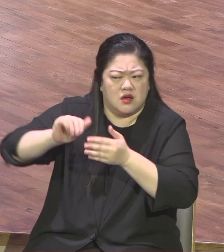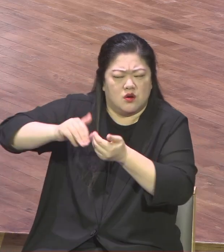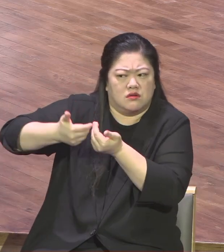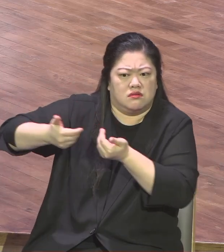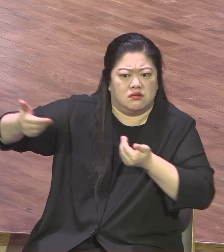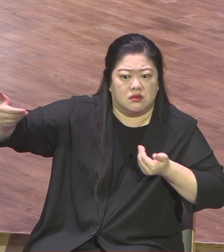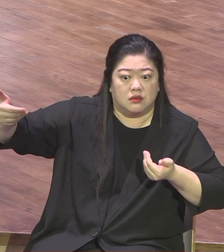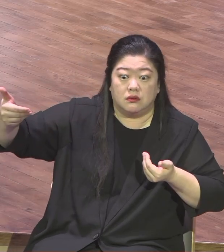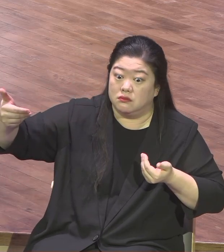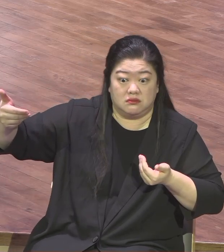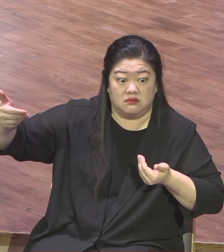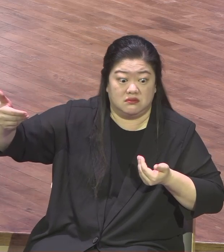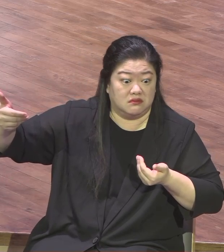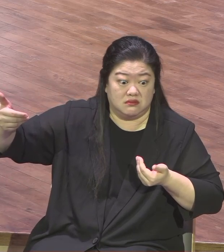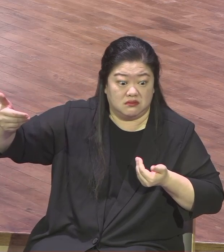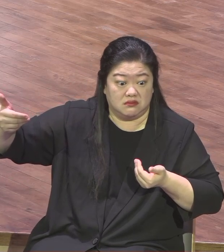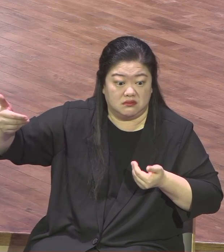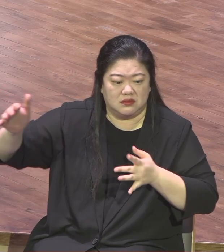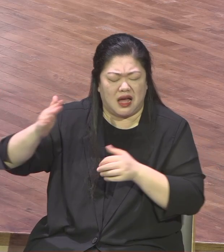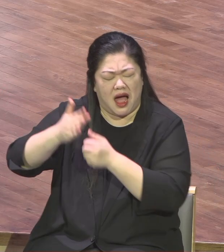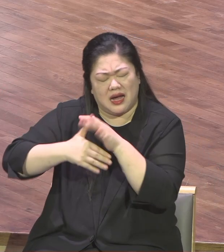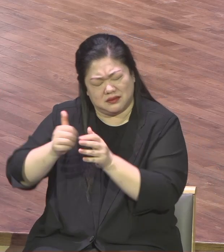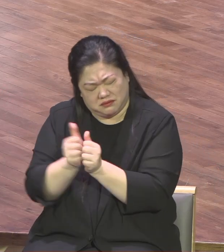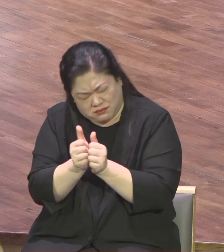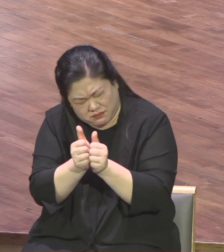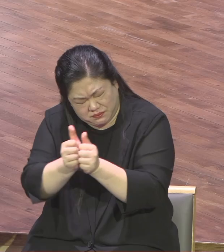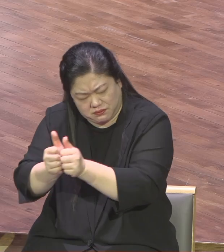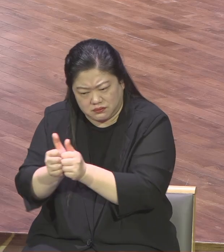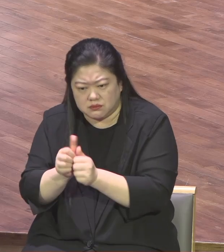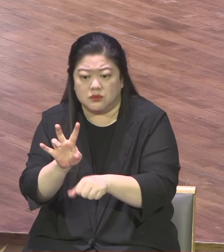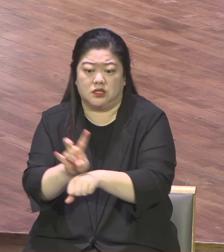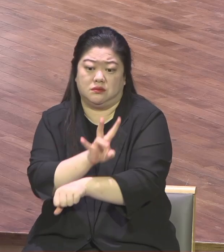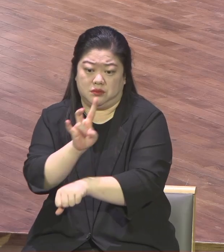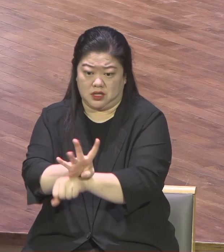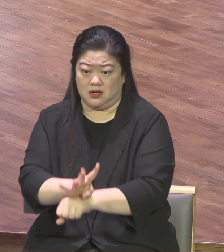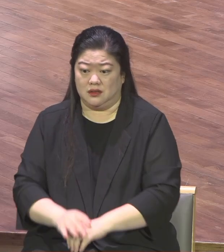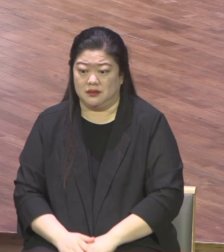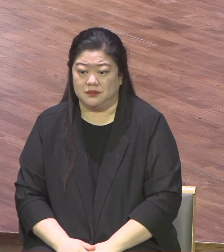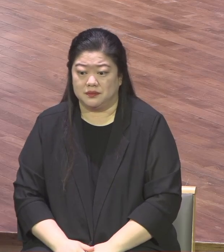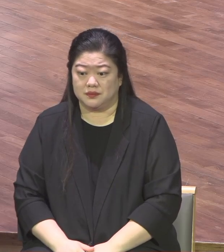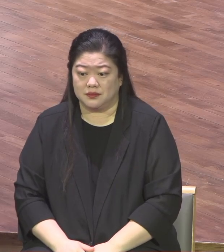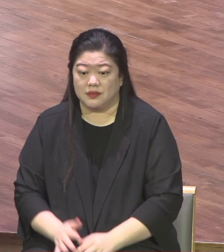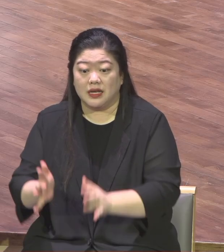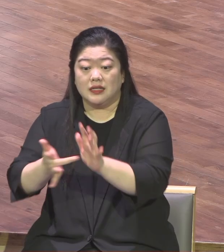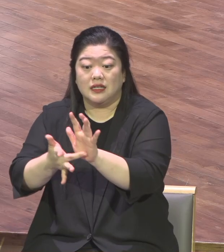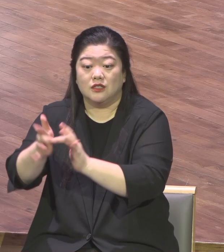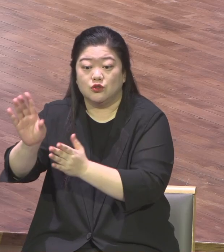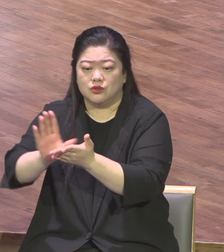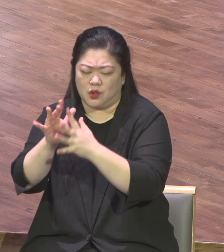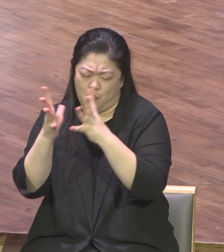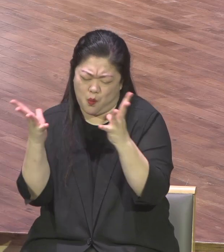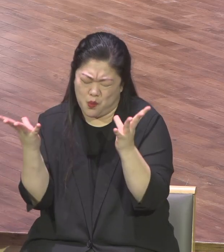불신자들은 차원이 다르다니까요. 예수 그리스도와 완전 원리스.